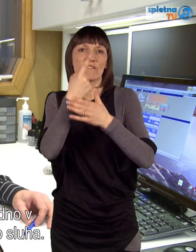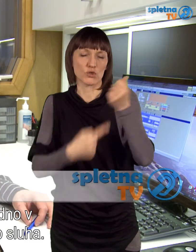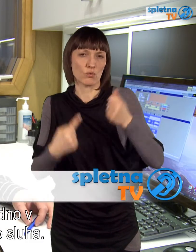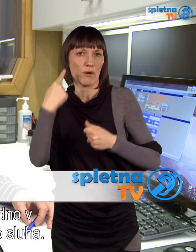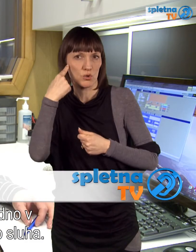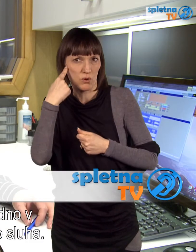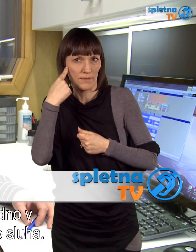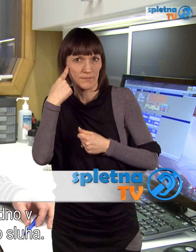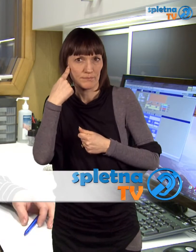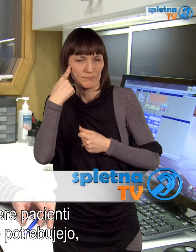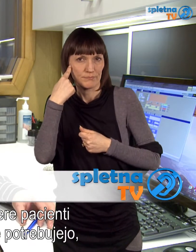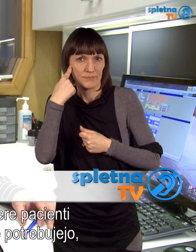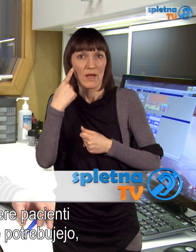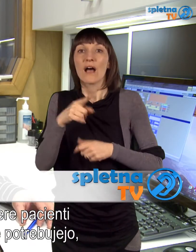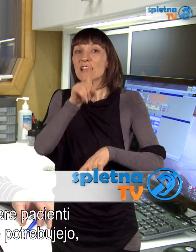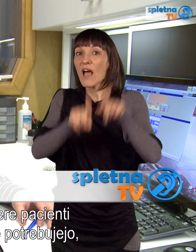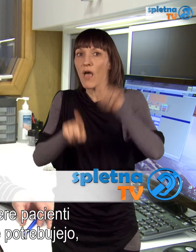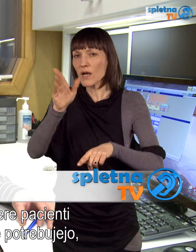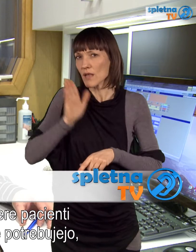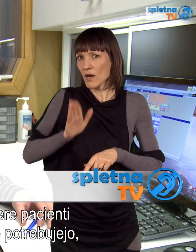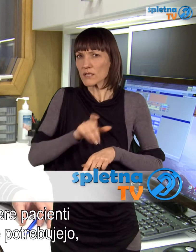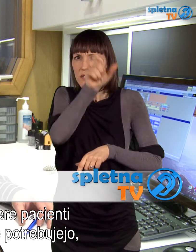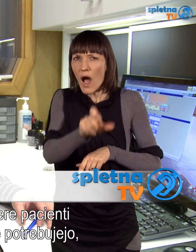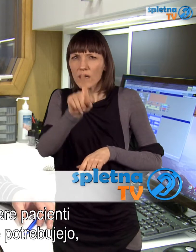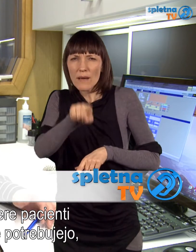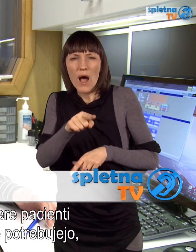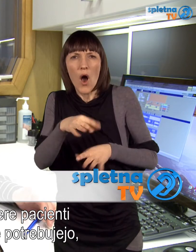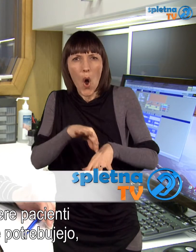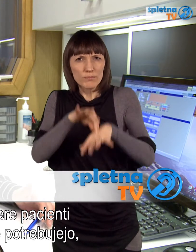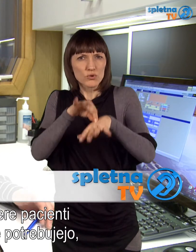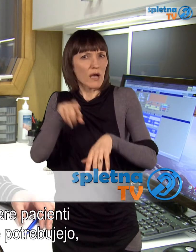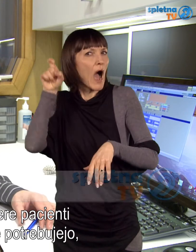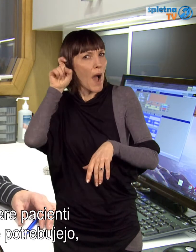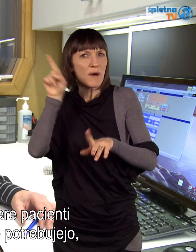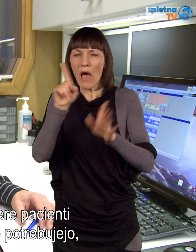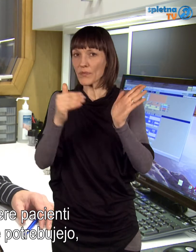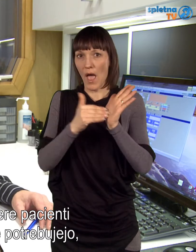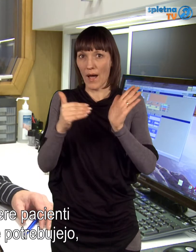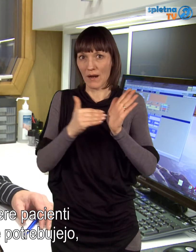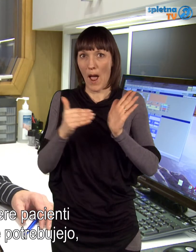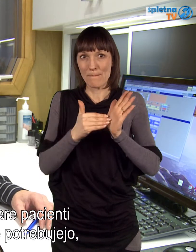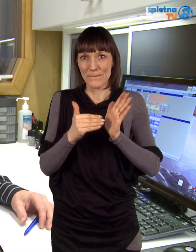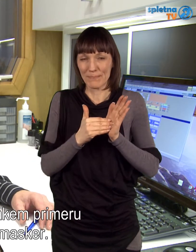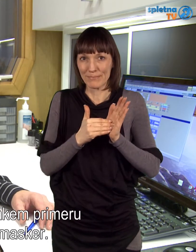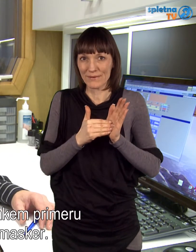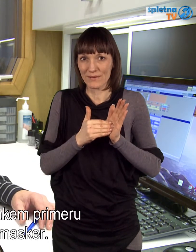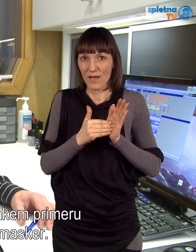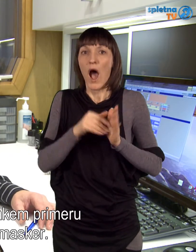izgubo sluha. Tako da nekatere stranke imajo občutek, da aparata ne potrebujejo in